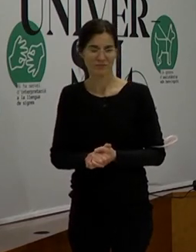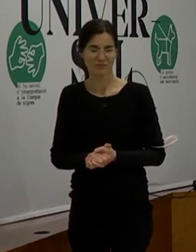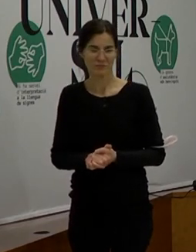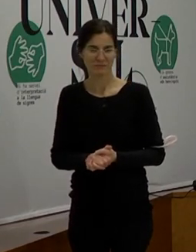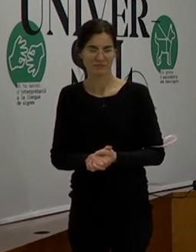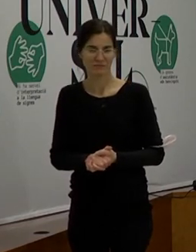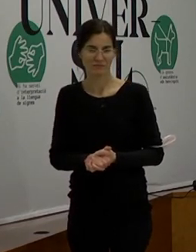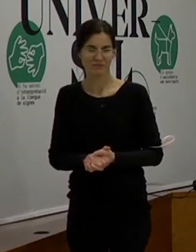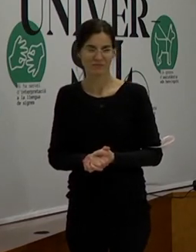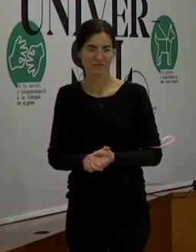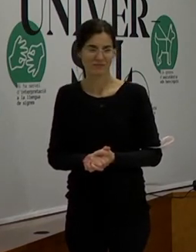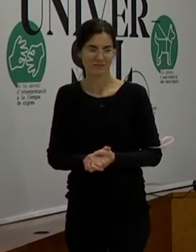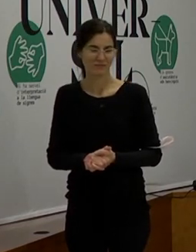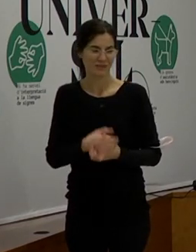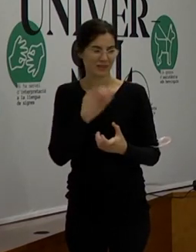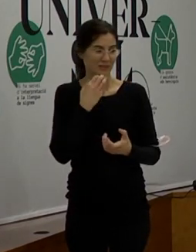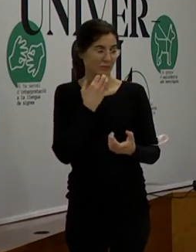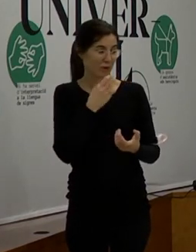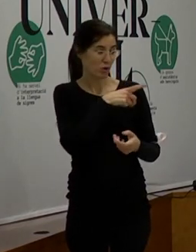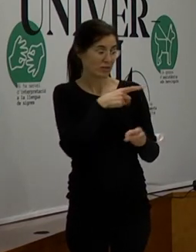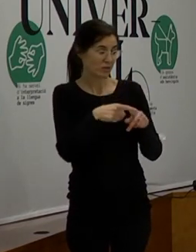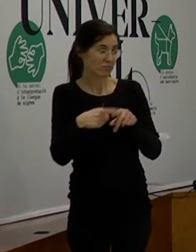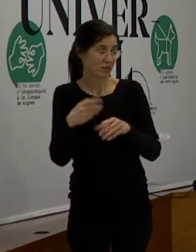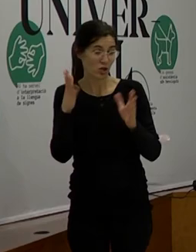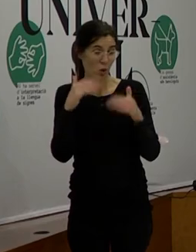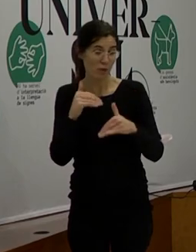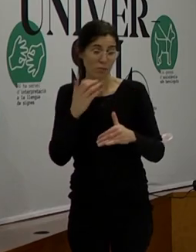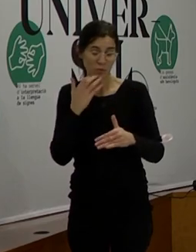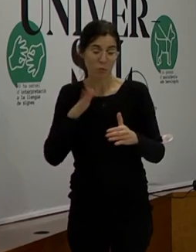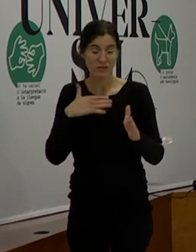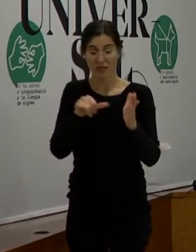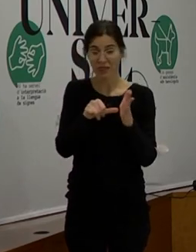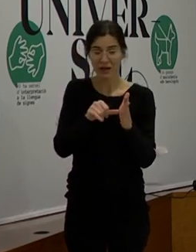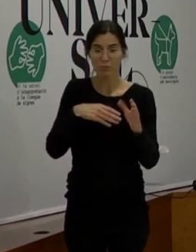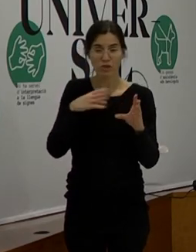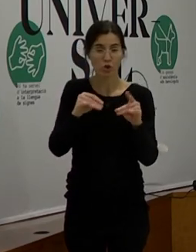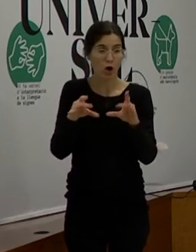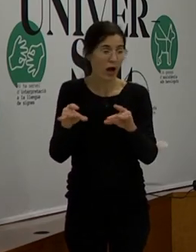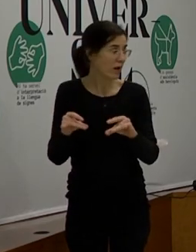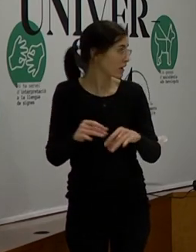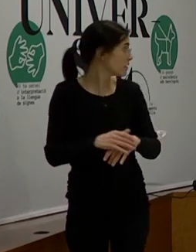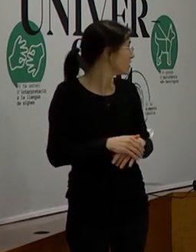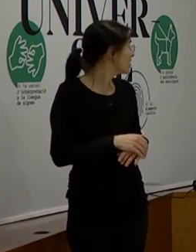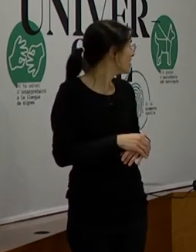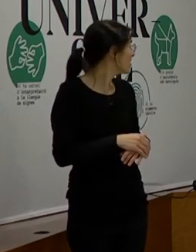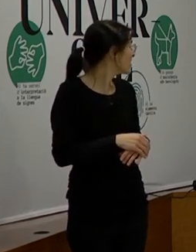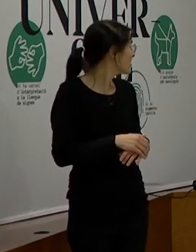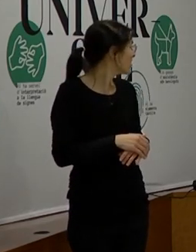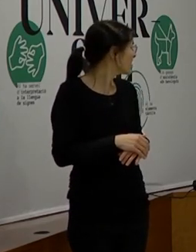Bueno, si no haguessin totes aquestes peces, doncs mira, et pots apropar, la pots tocar, i per què no?